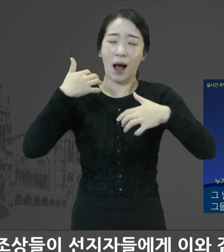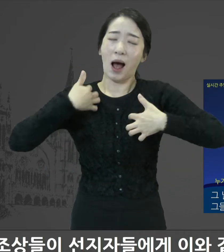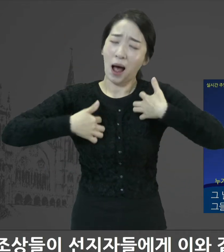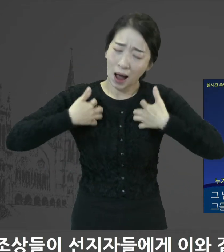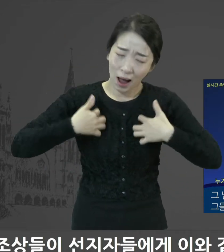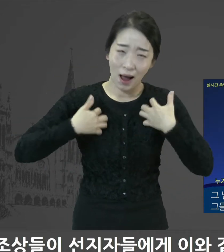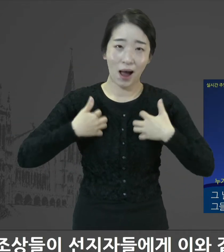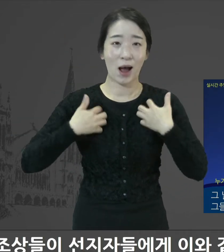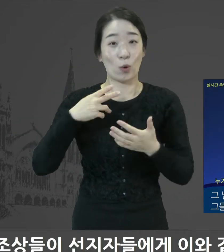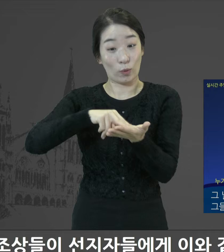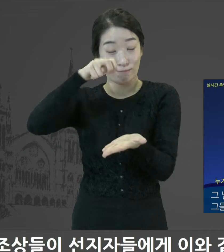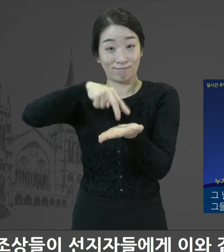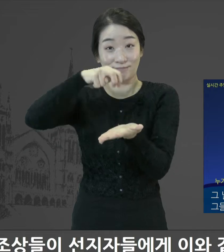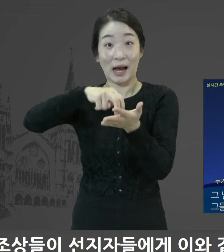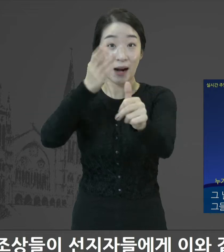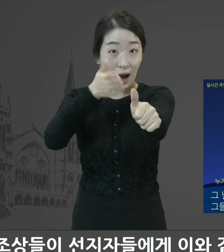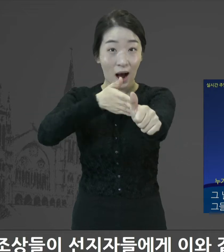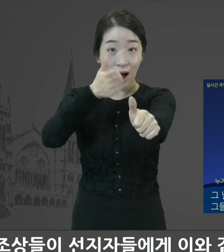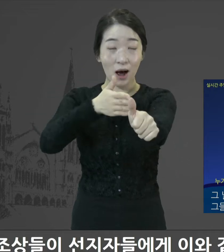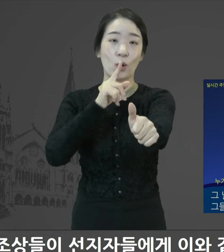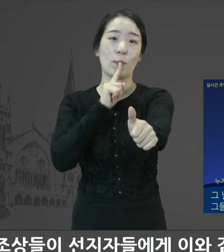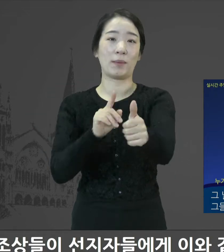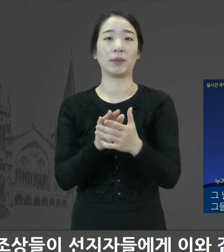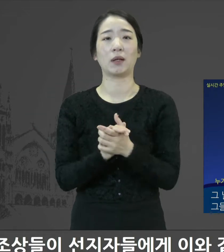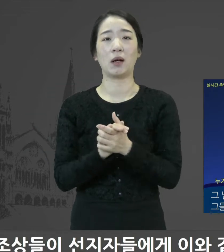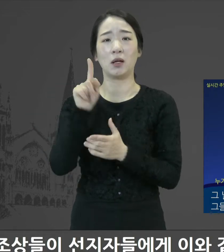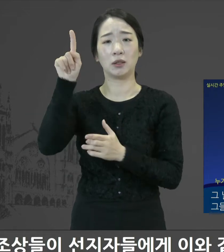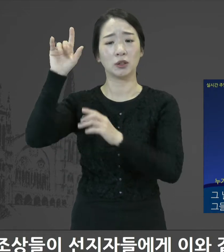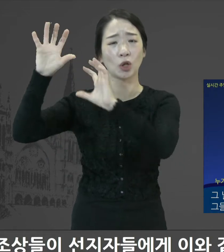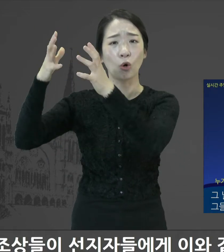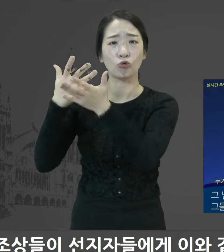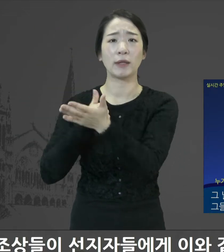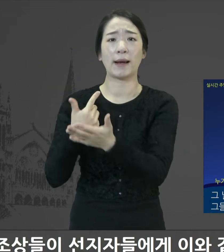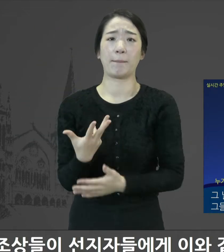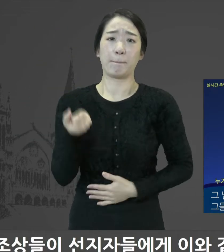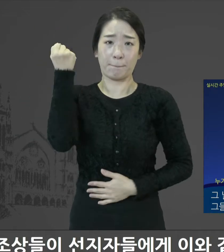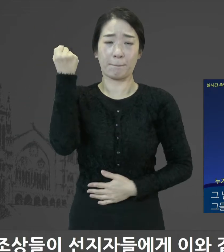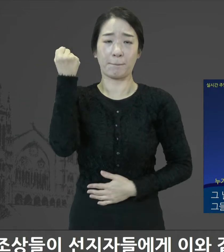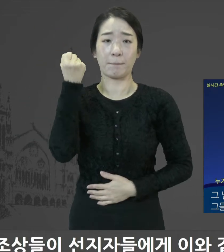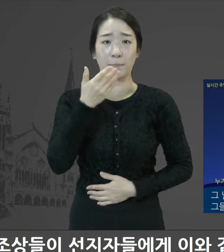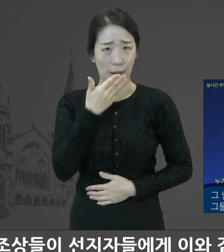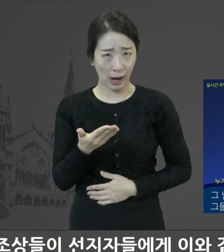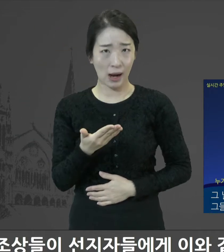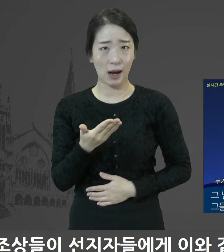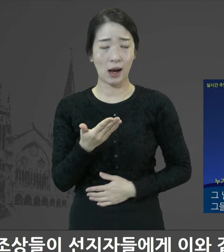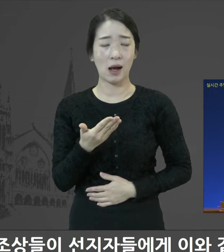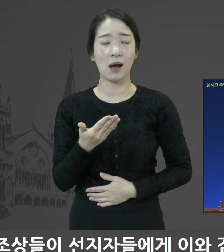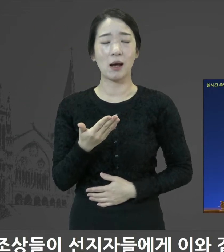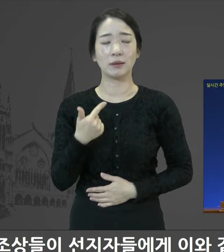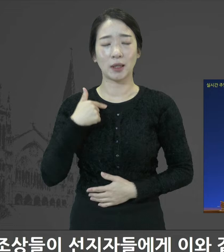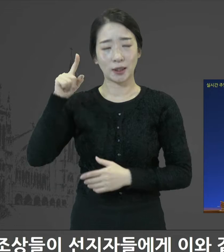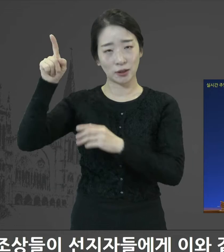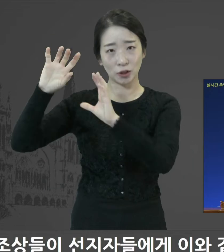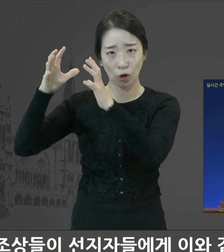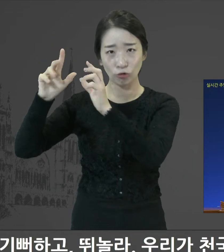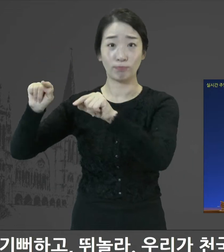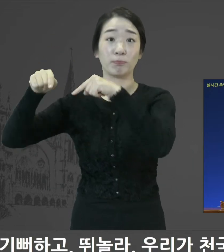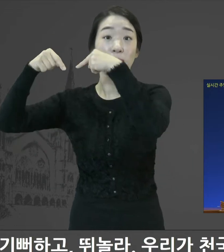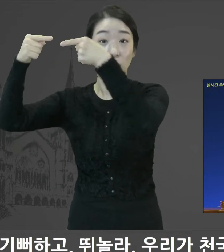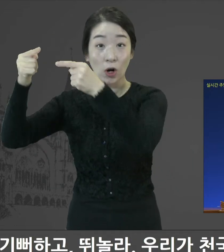기뻐하고 뛰놀라. 우리가 천국을 소유한 날, 우리가 천국을 완전히 소유하는 날,